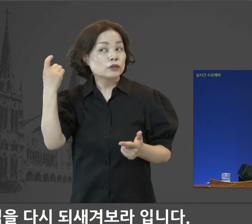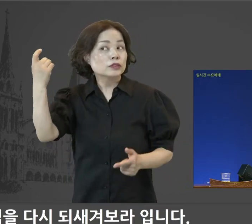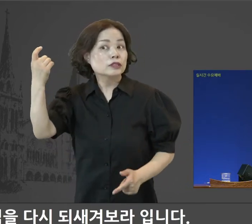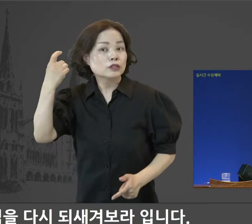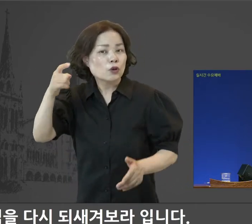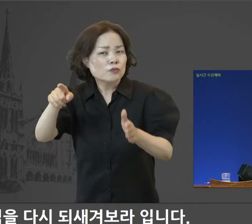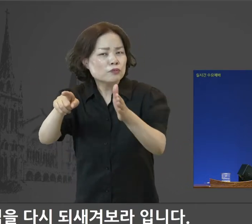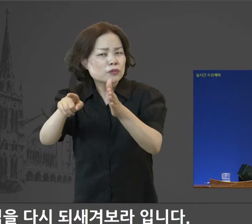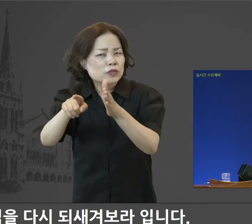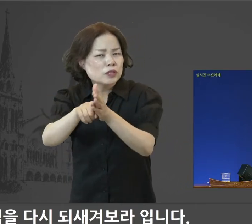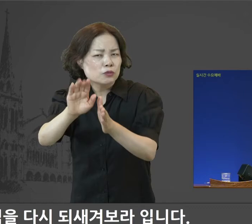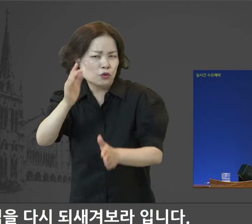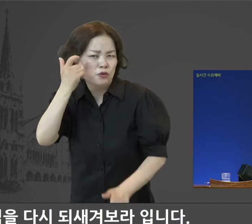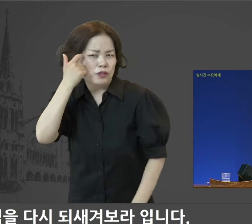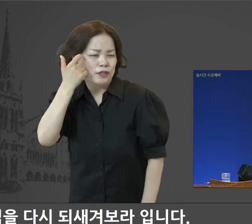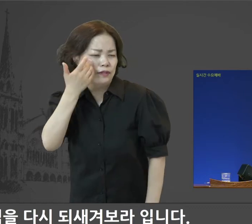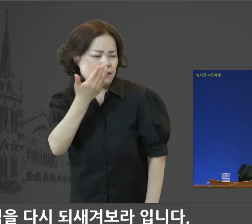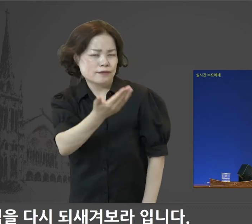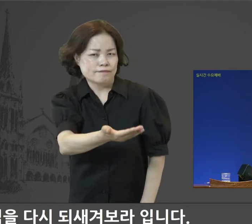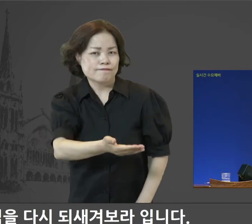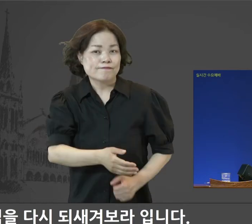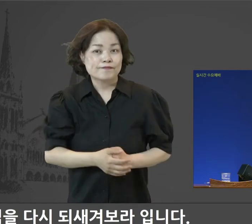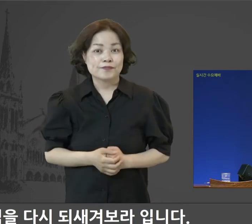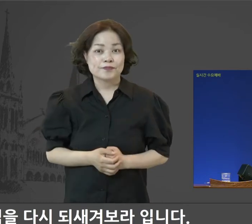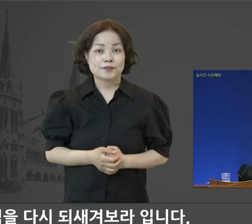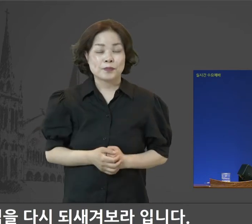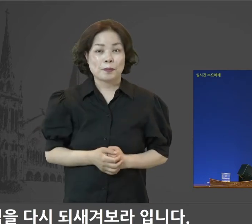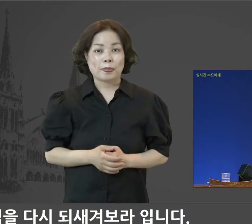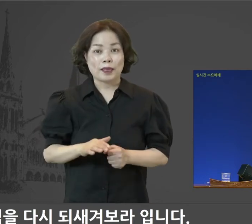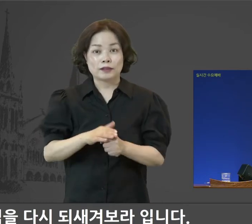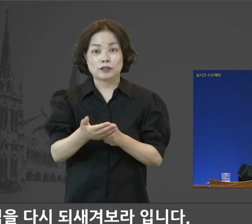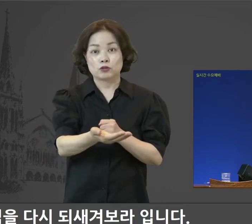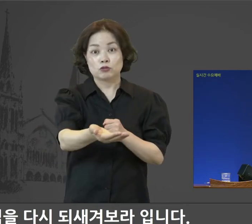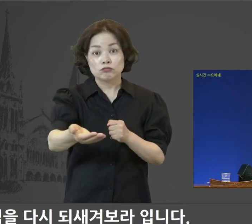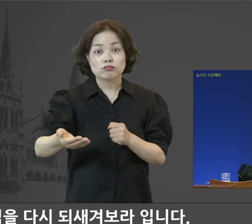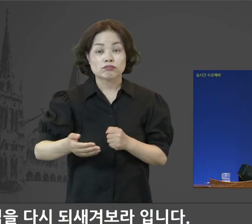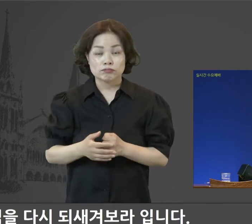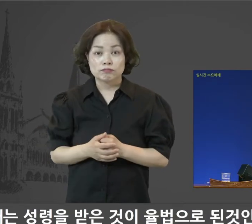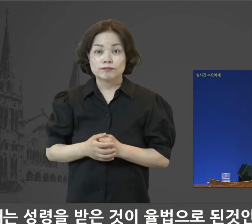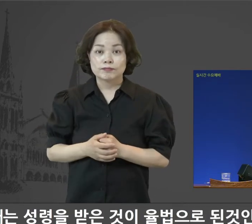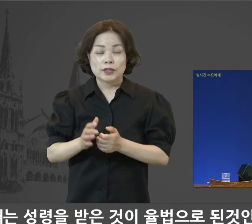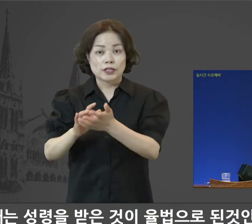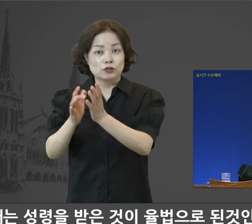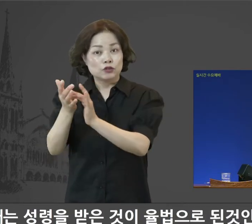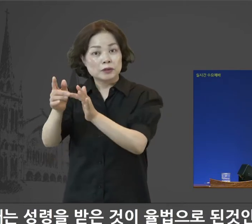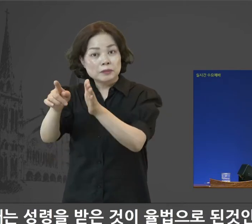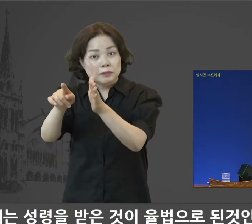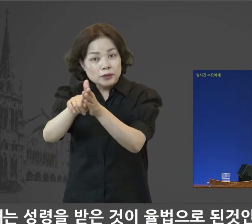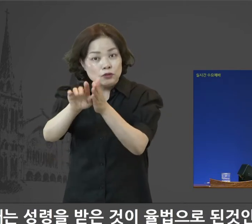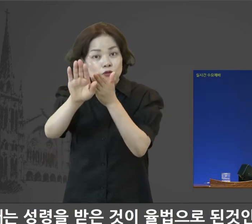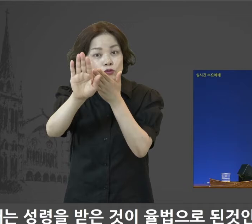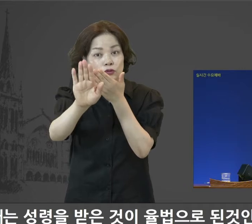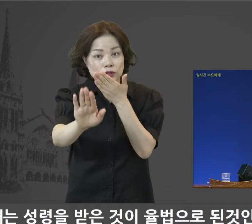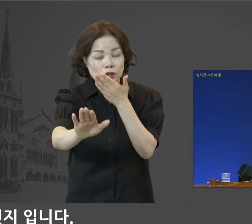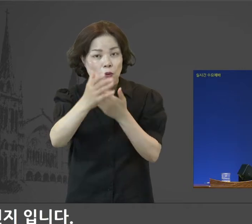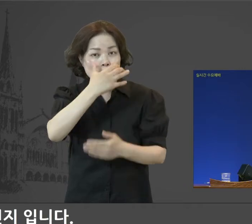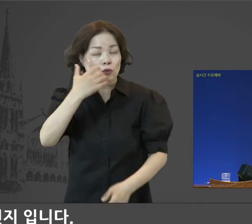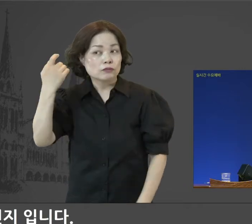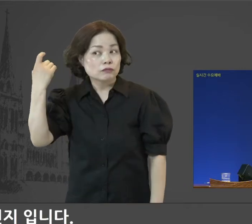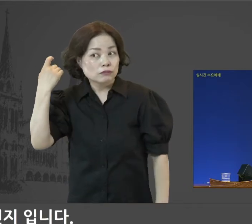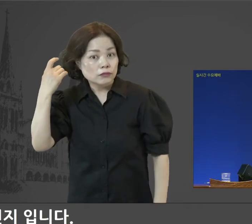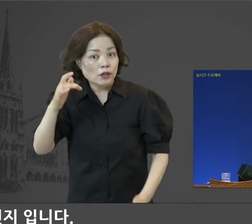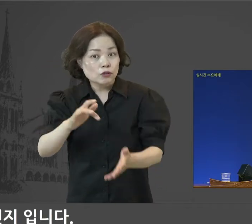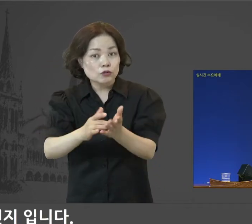듣고 믿음으로 되었는지 묻고 있습니다. 사랑하는 성도 여러분, 우리가 예수님을 믿고 이제 복음을 듣고